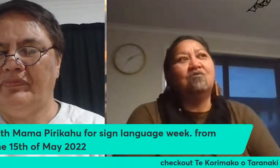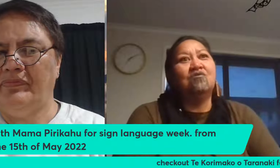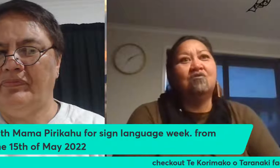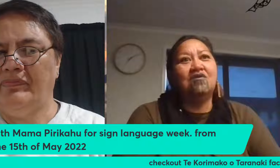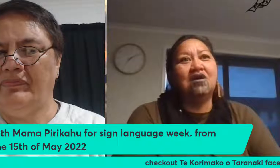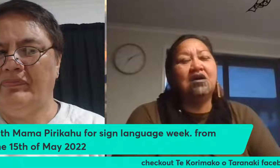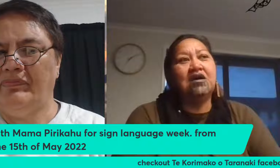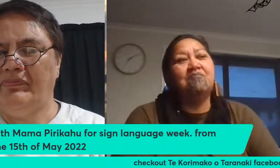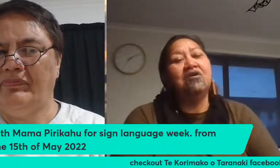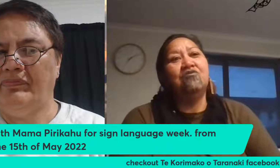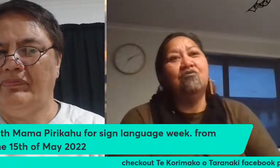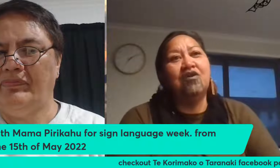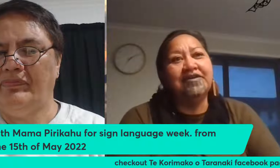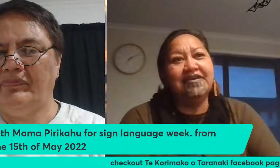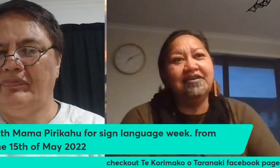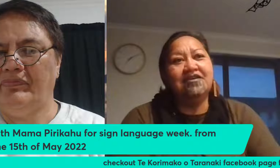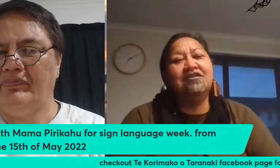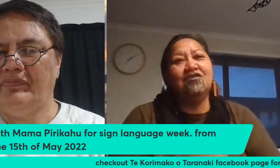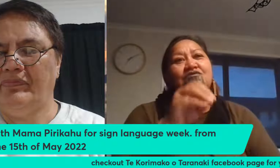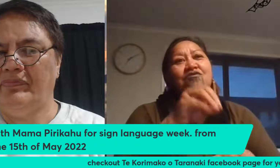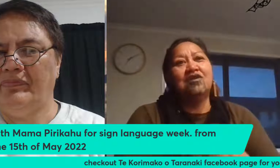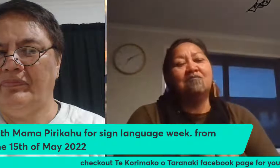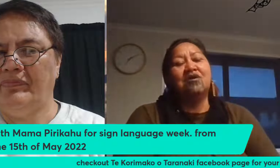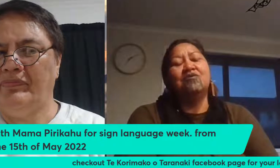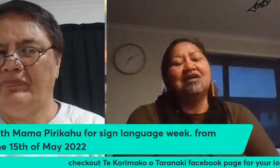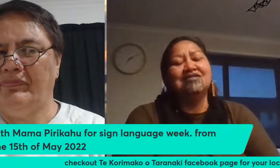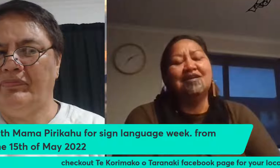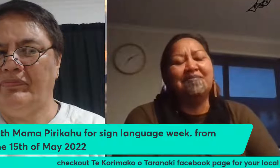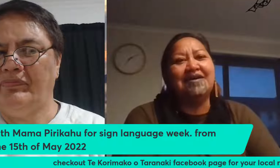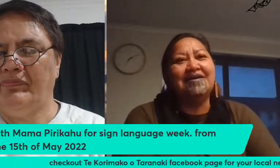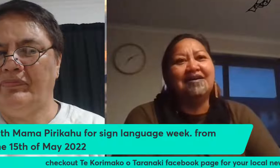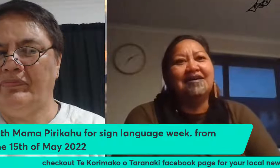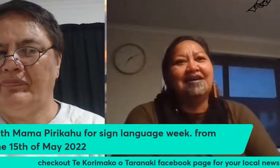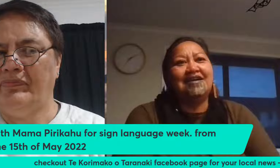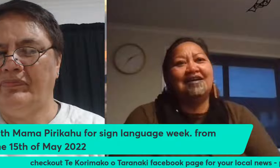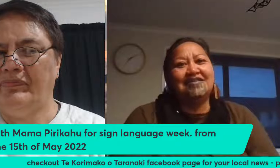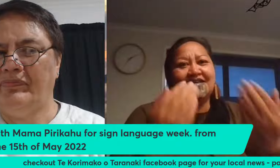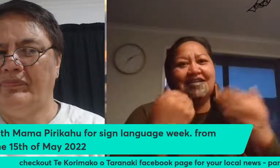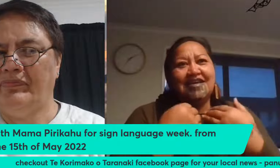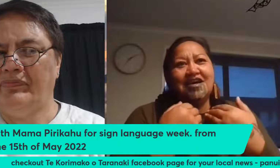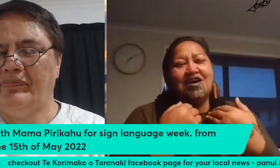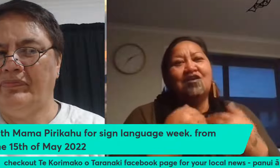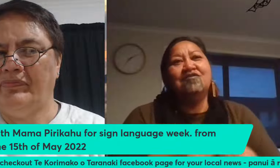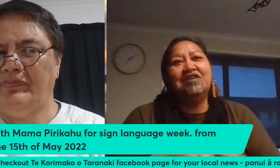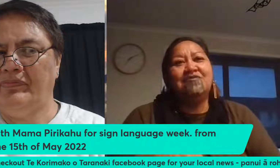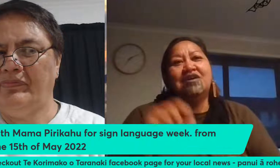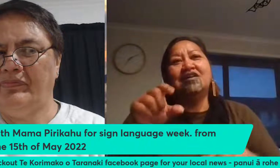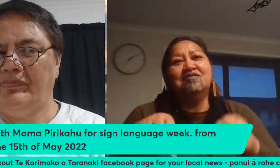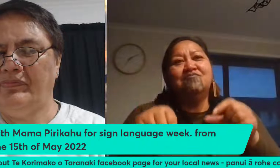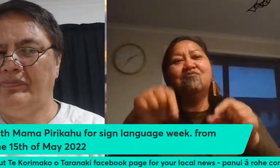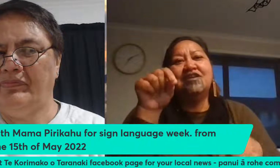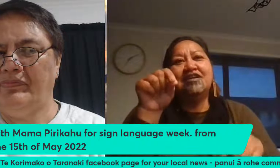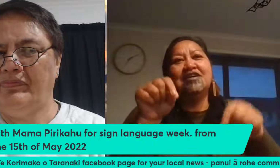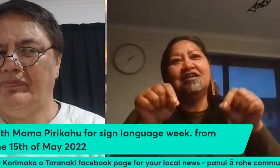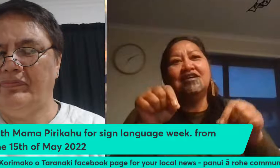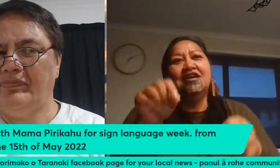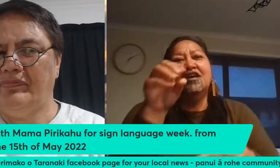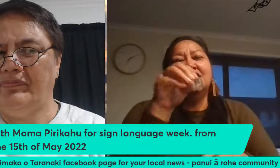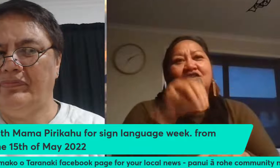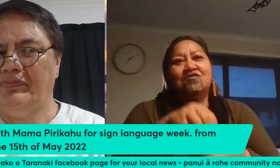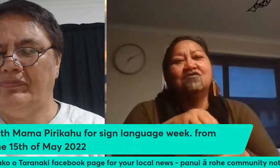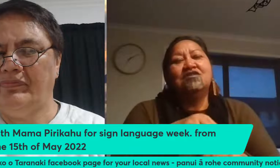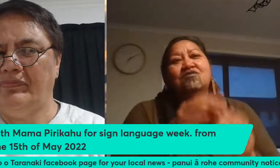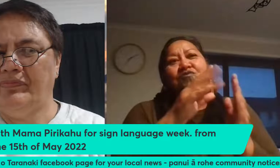maunga o pai kōwai, ki roto ana mai o Ngāti Apa. Ara tēnei a au e wakatipu ana